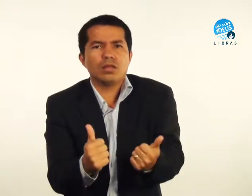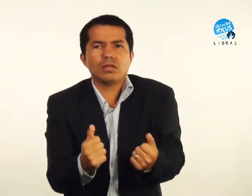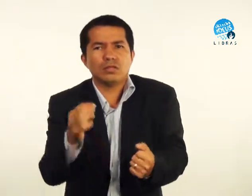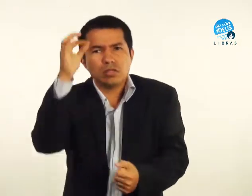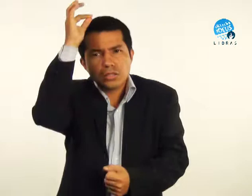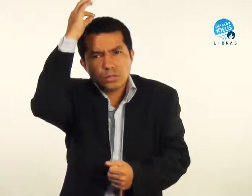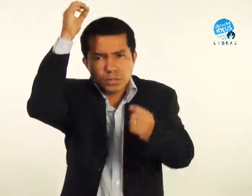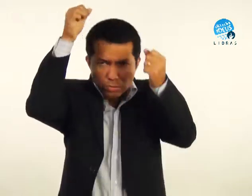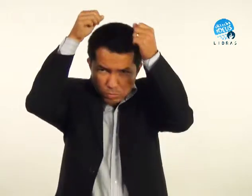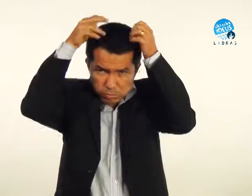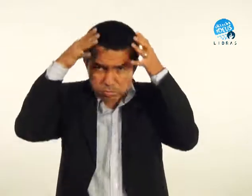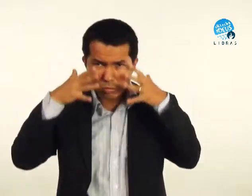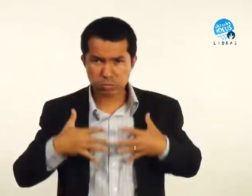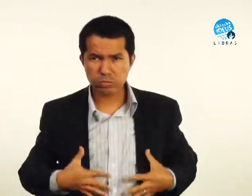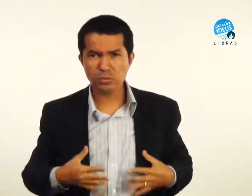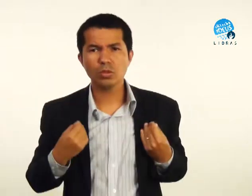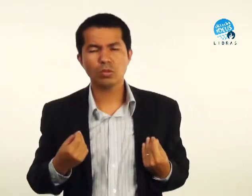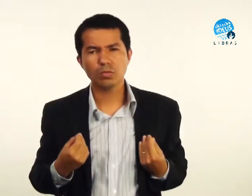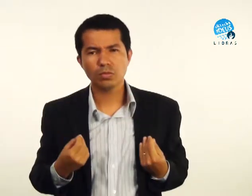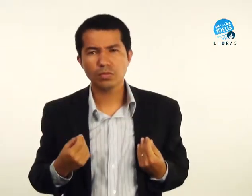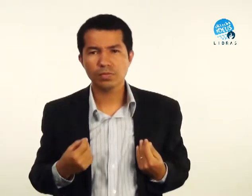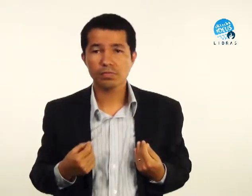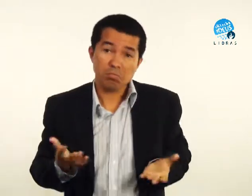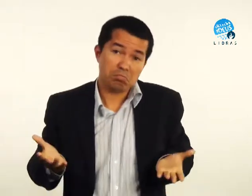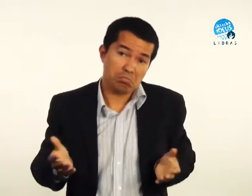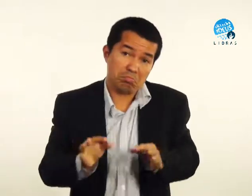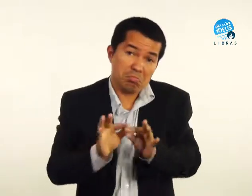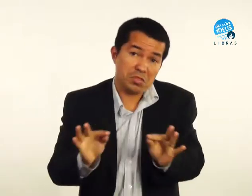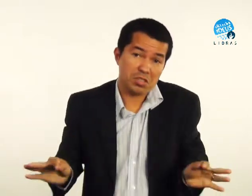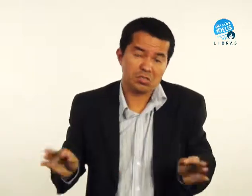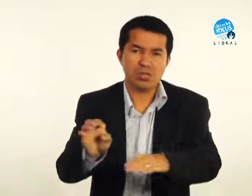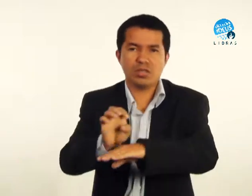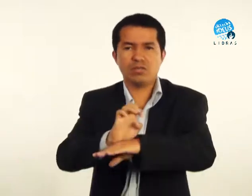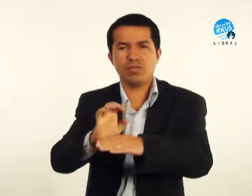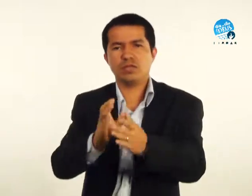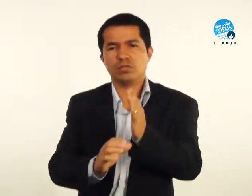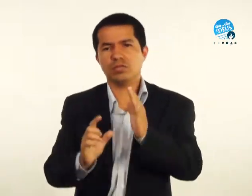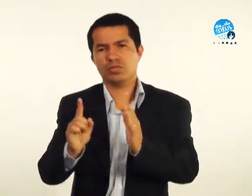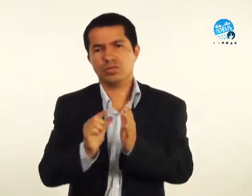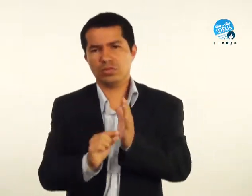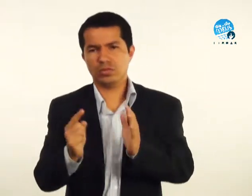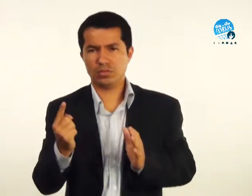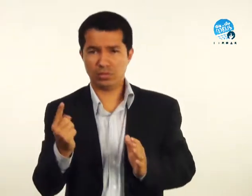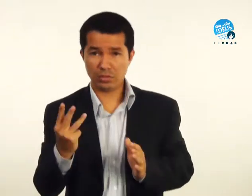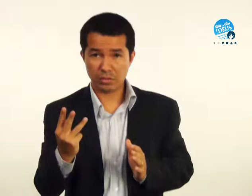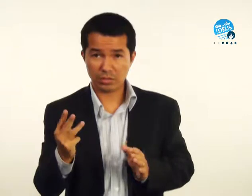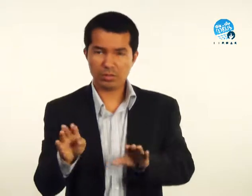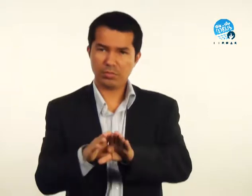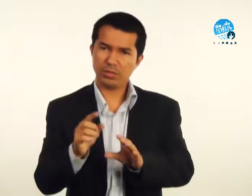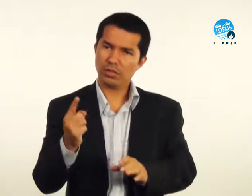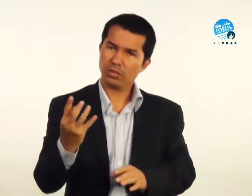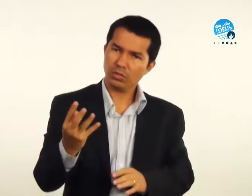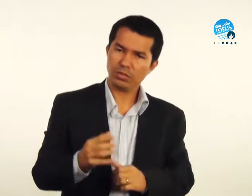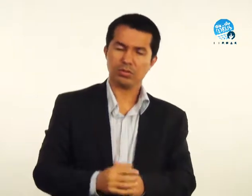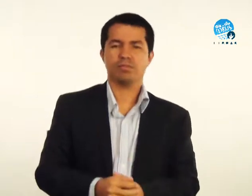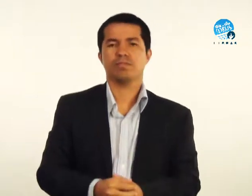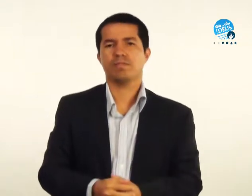como é que eu posso ser batizado com o Espírito Santo? E a palavra de Deus é bem simples, já diz isso em Efésios capítulo 1, versículos